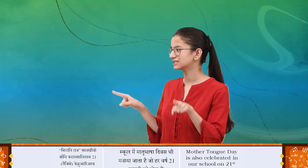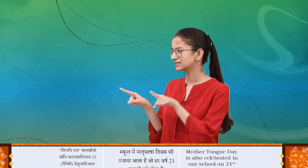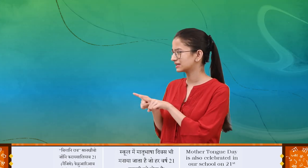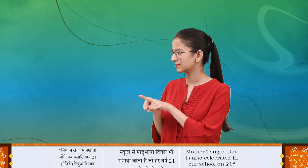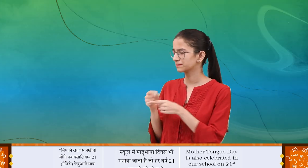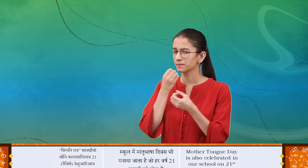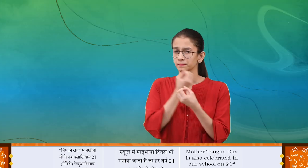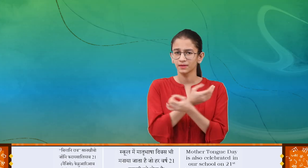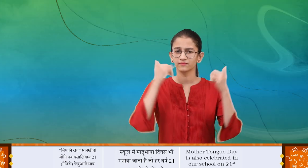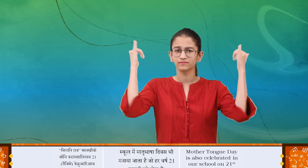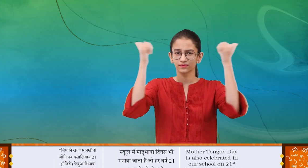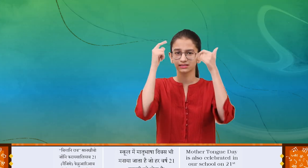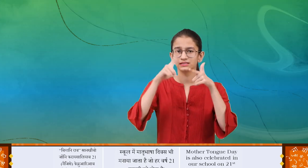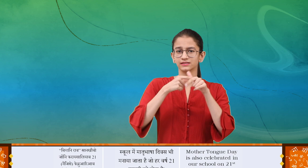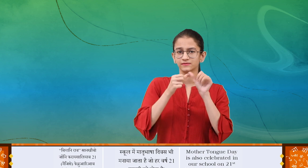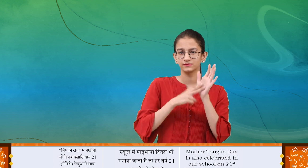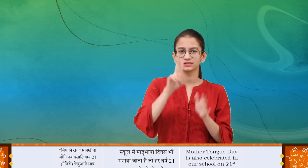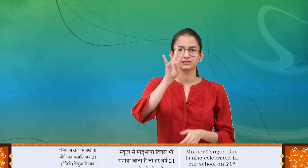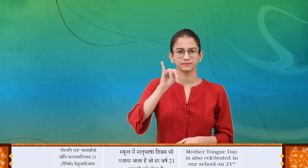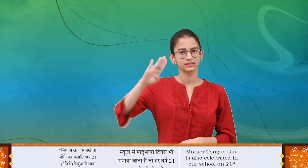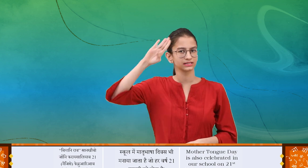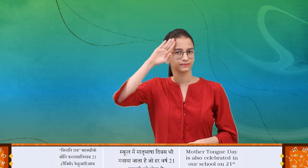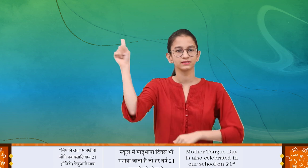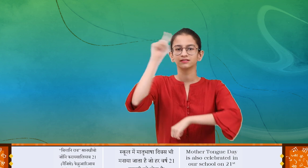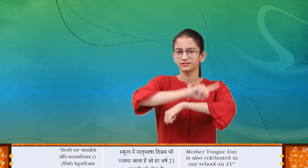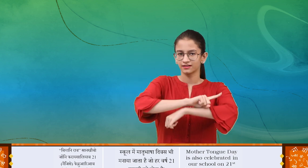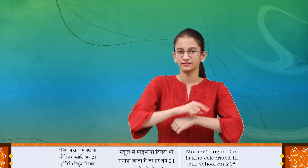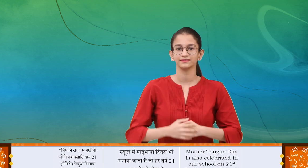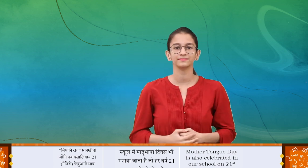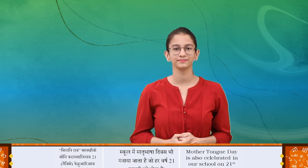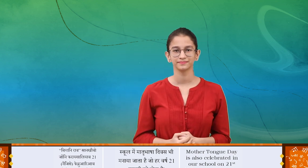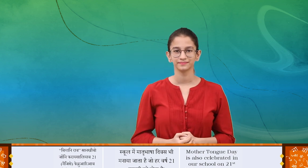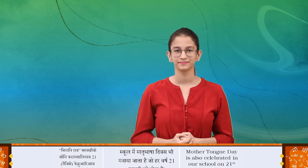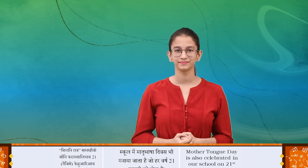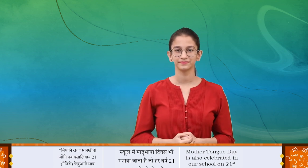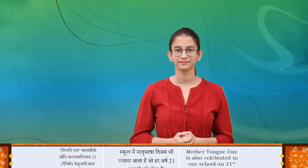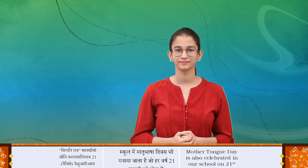बिमानि राव सानखौबो जोंनि फरायसालियाव 21 फेब्रुवारियाव बोसोरफ्रामबो फालियो।